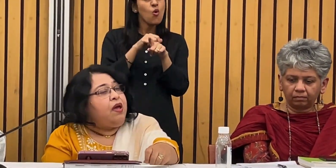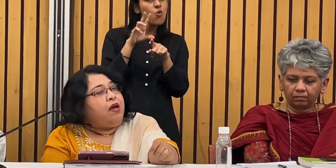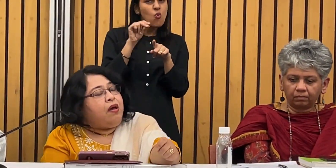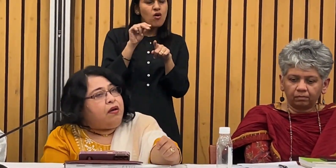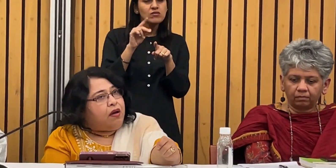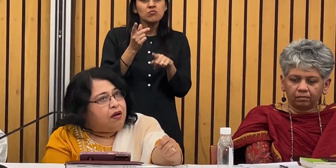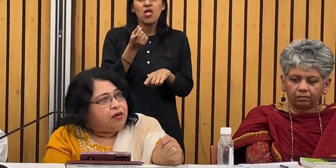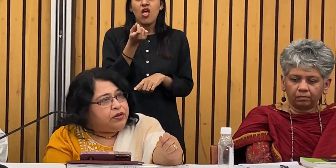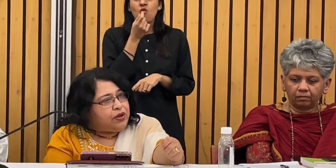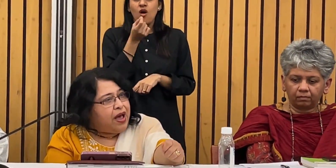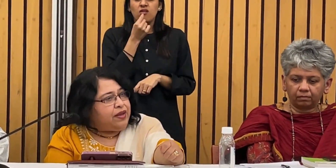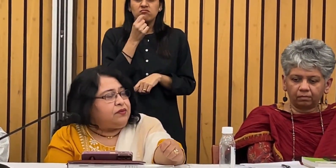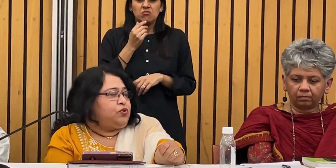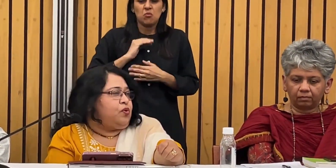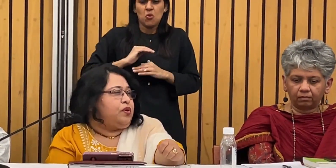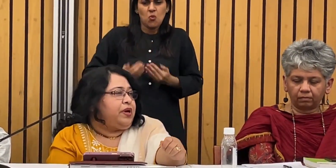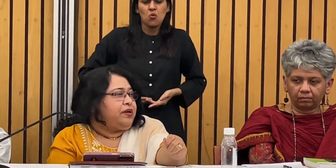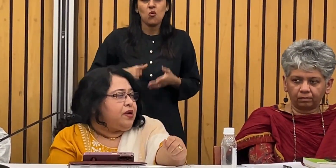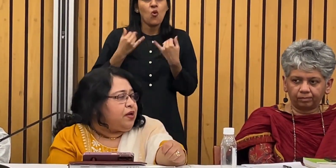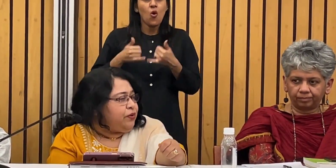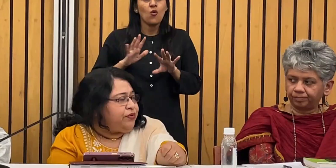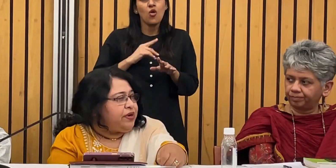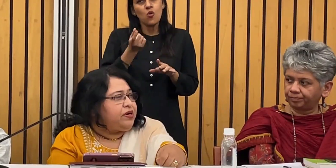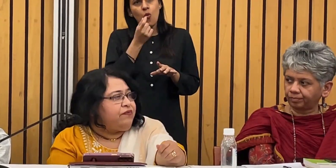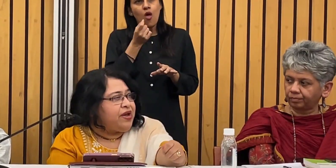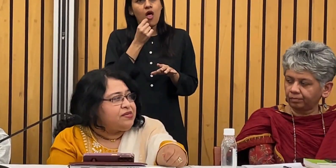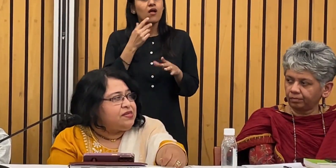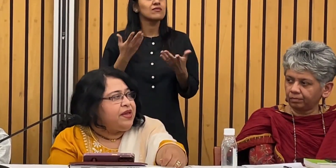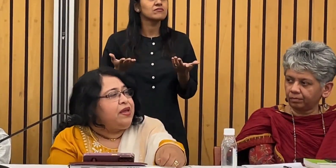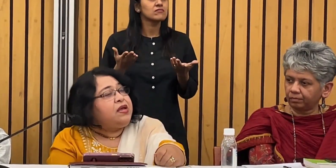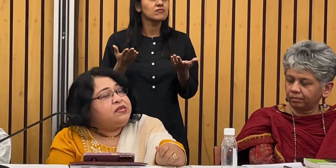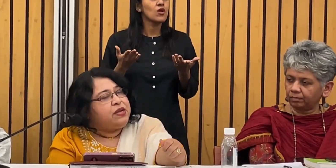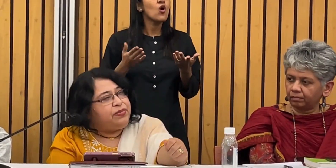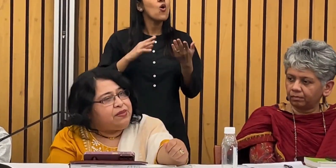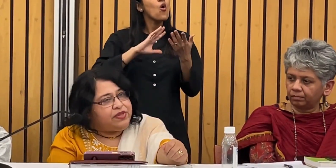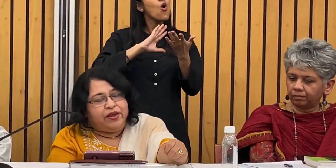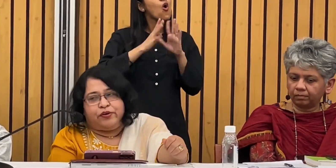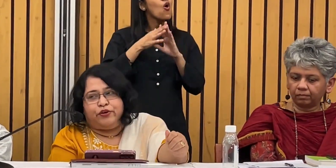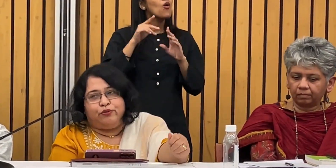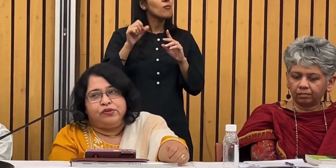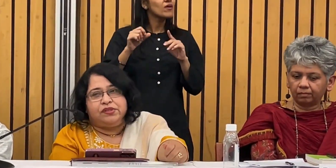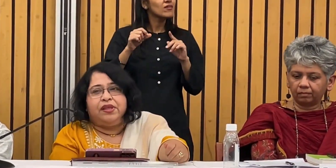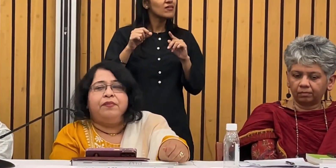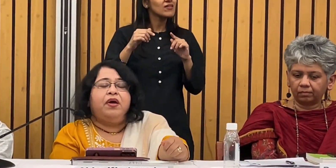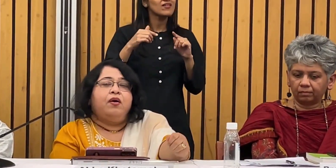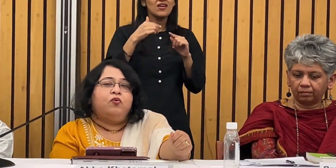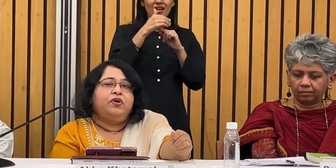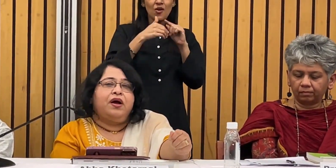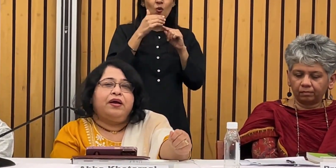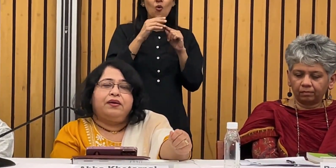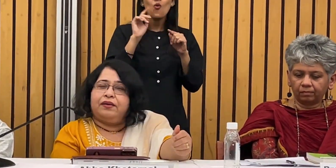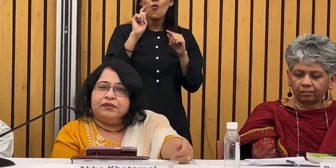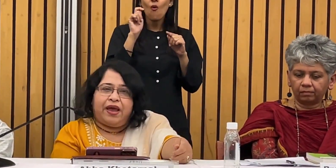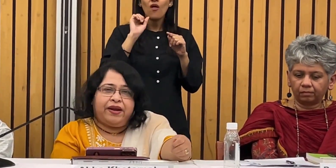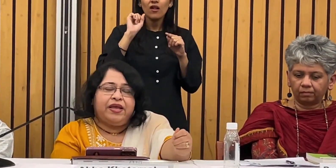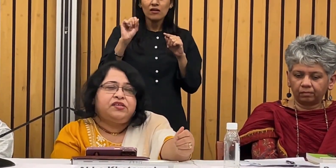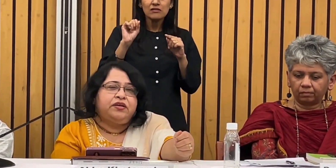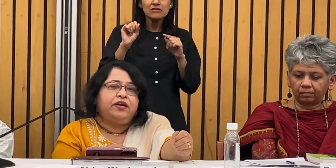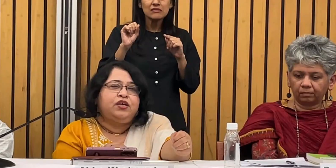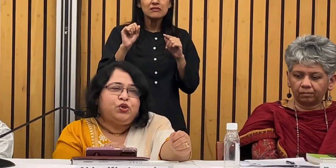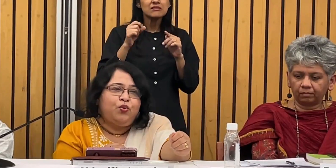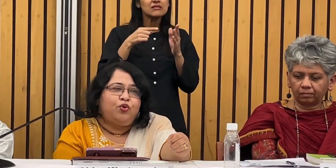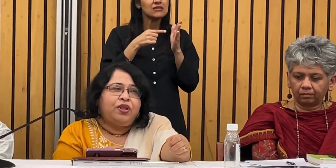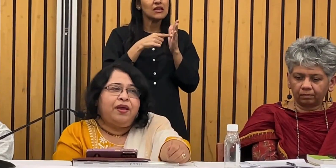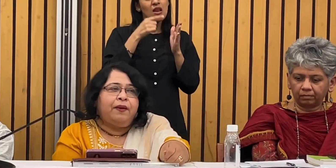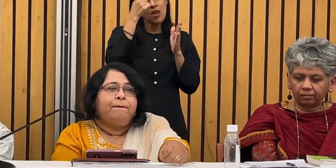है. जो इंट्रा यूट्रिन डिवाइसेस हैं, समटाइम्स दे कैन नॉट यूज देम, उनका हैंड